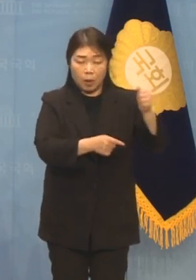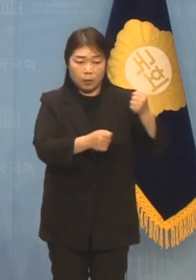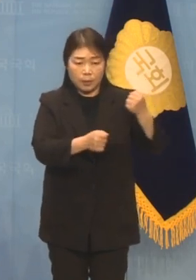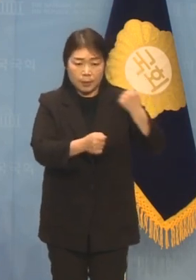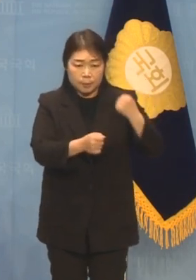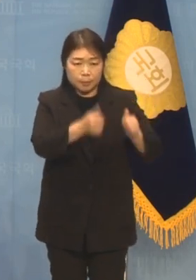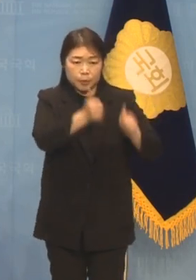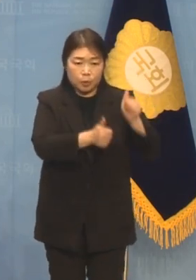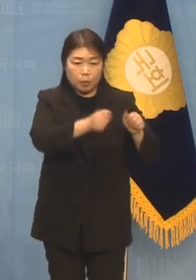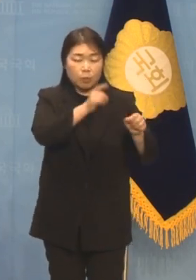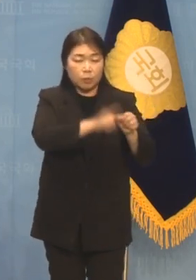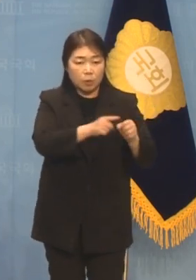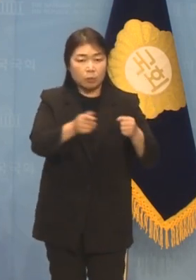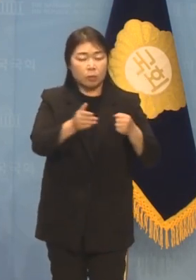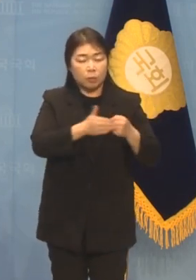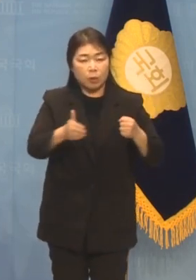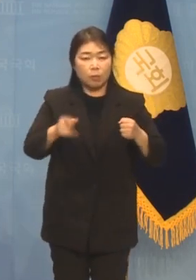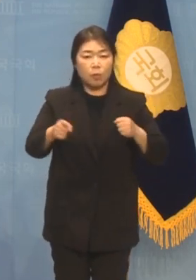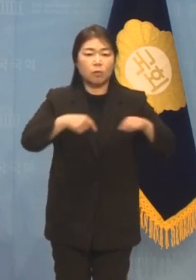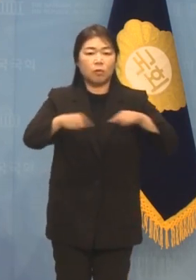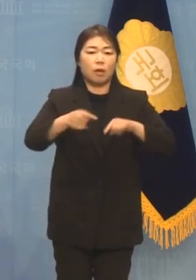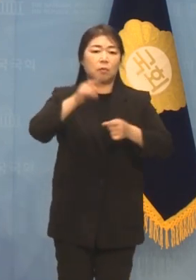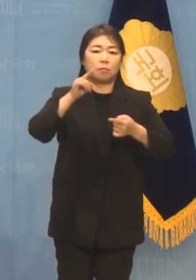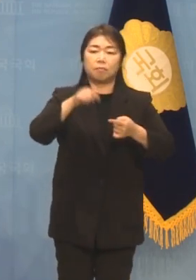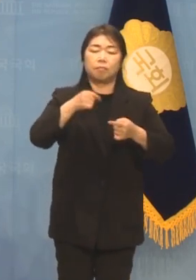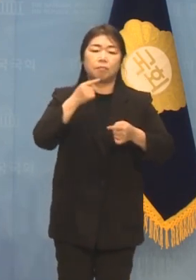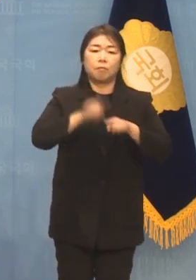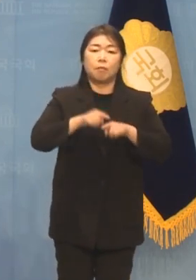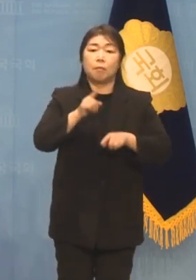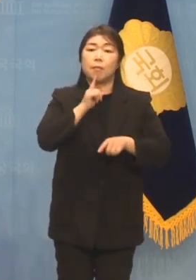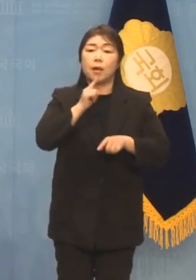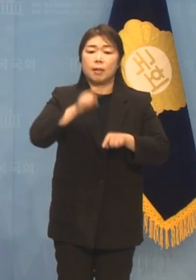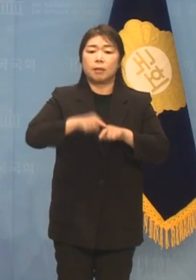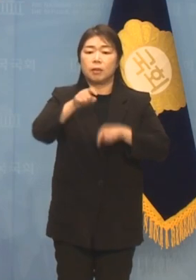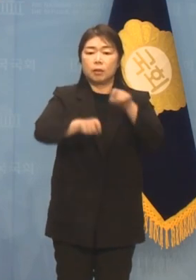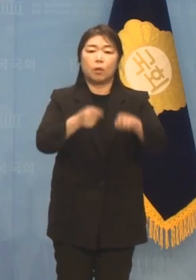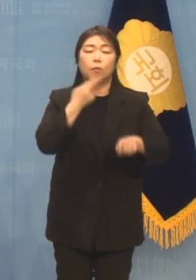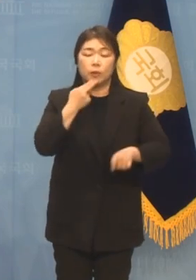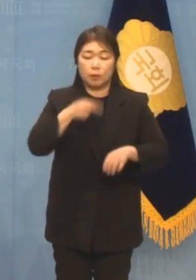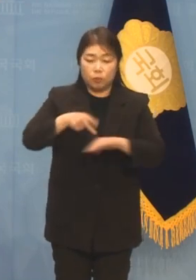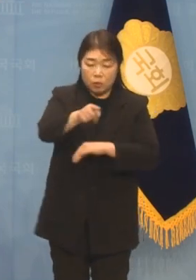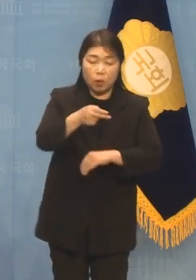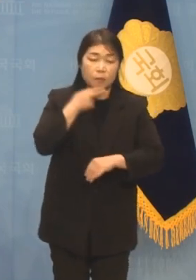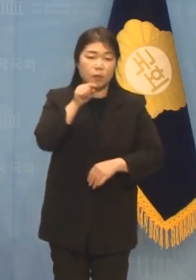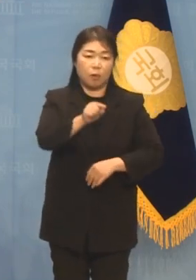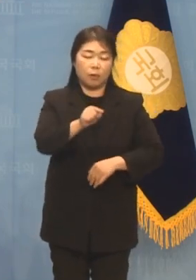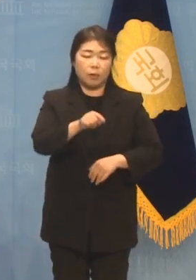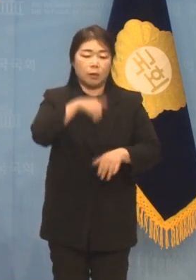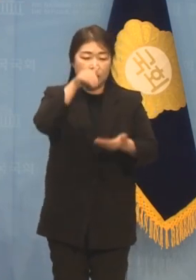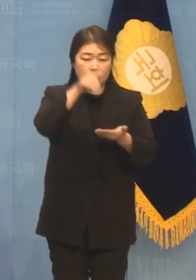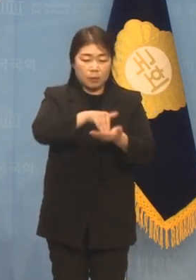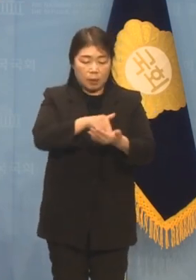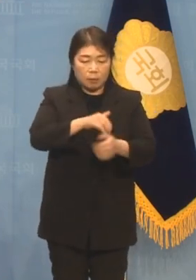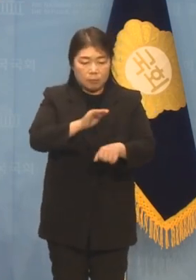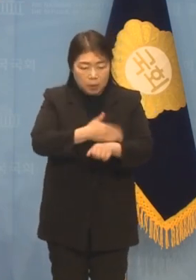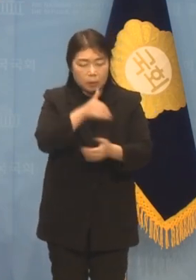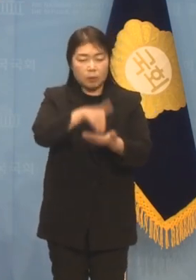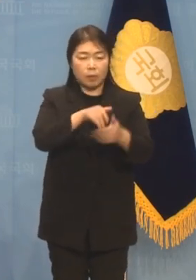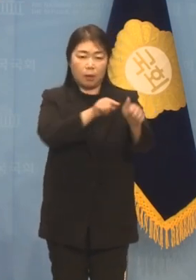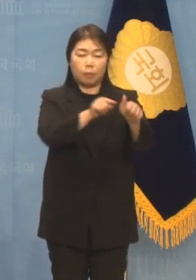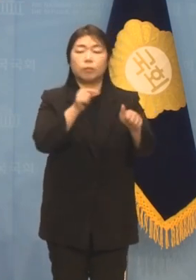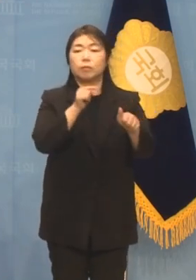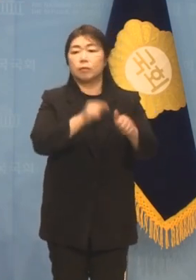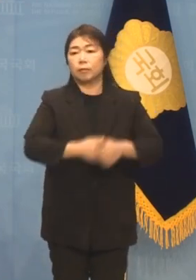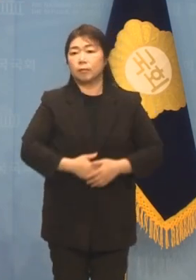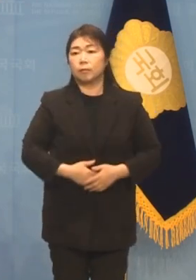지키기 위해 어떤 것도 하지 않았던 본인의 과거 성찰하시기 바랍니다. 무엇보다 지지자들의 정체성